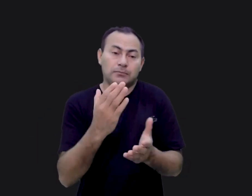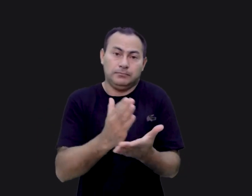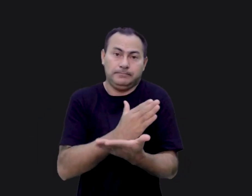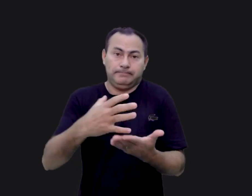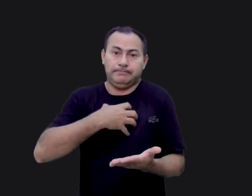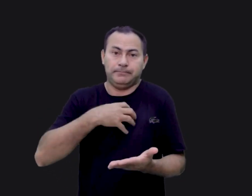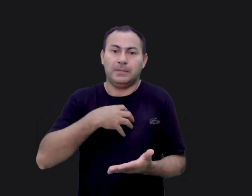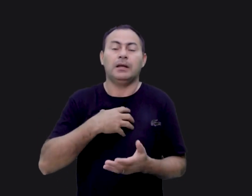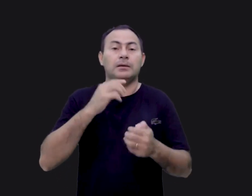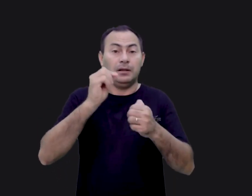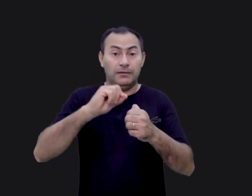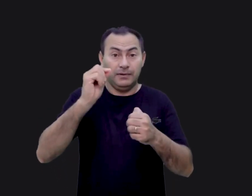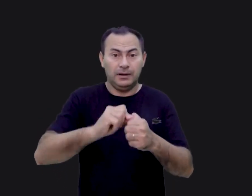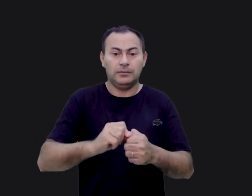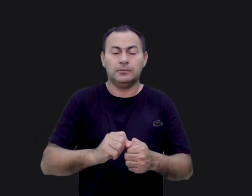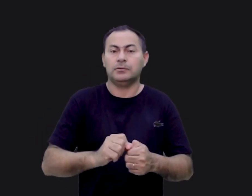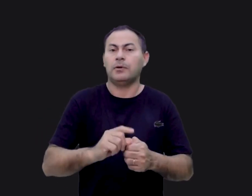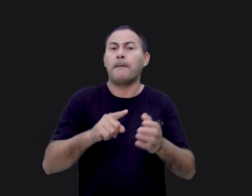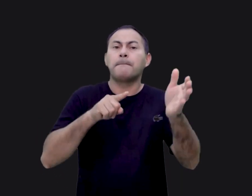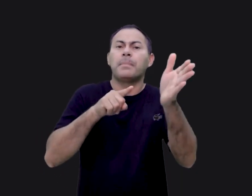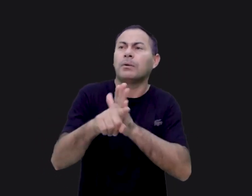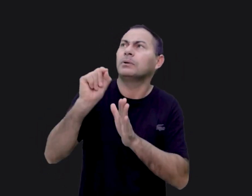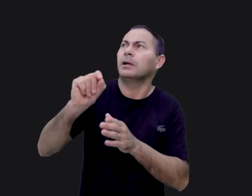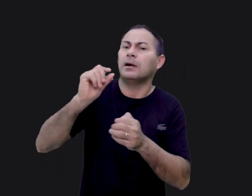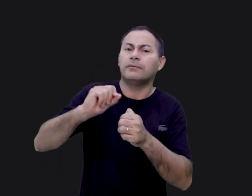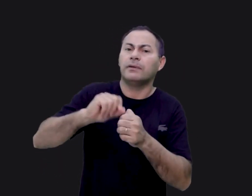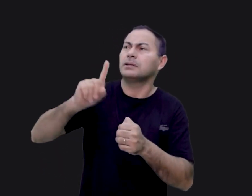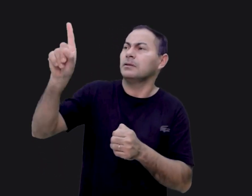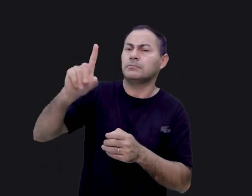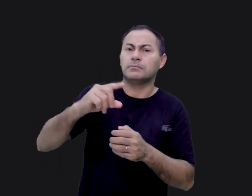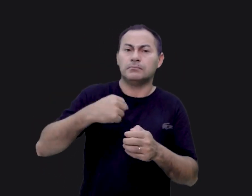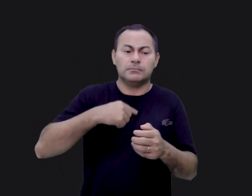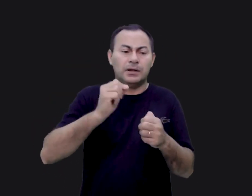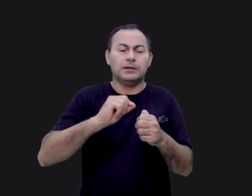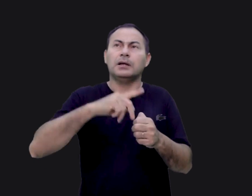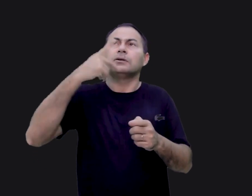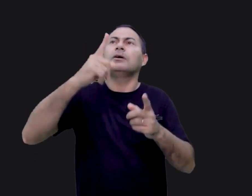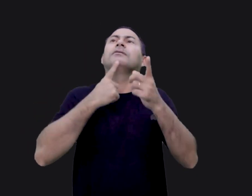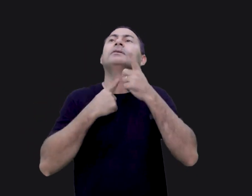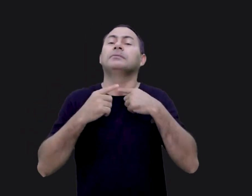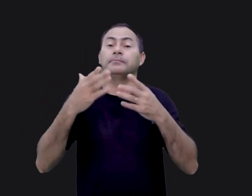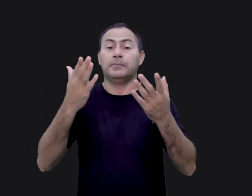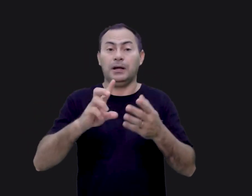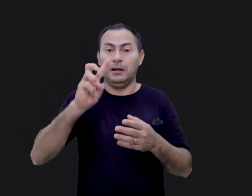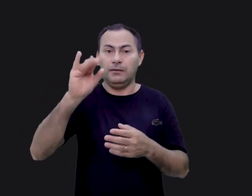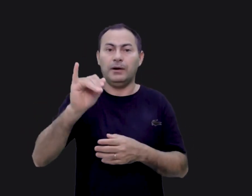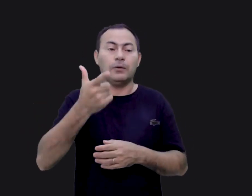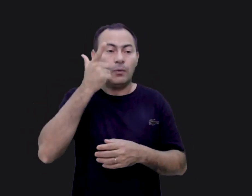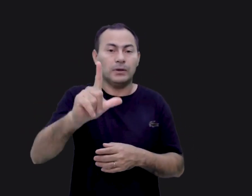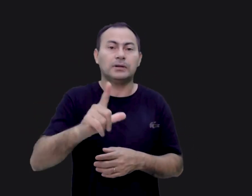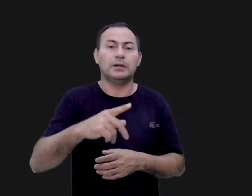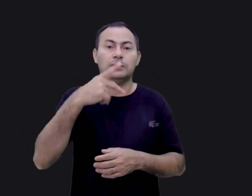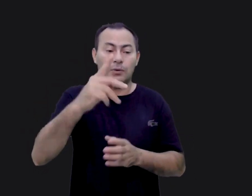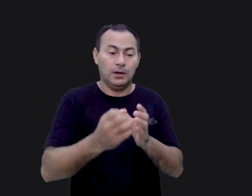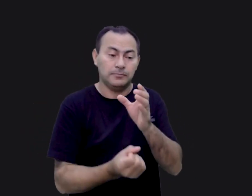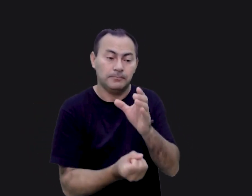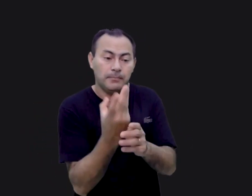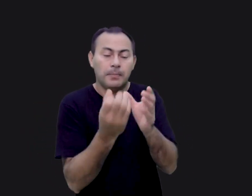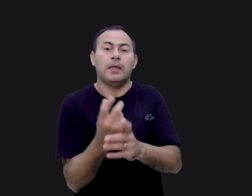alguma forma ela será realizada. Não pergunte, o que Deus vai fazer se eu não fizer a sua vontade? Ele vai conseguir que sua obra